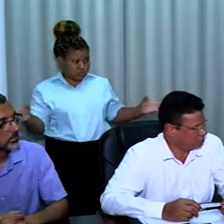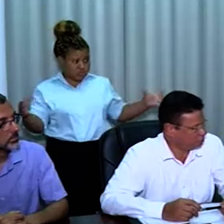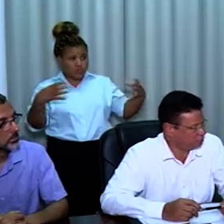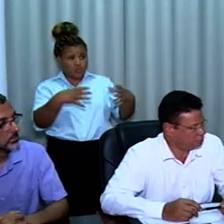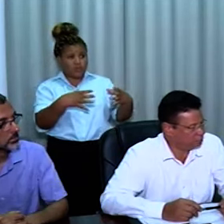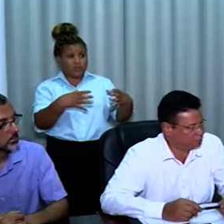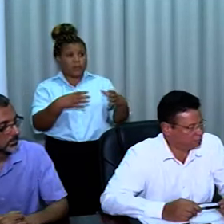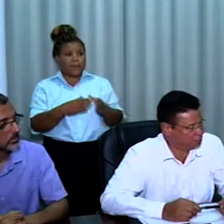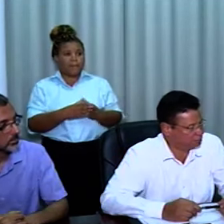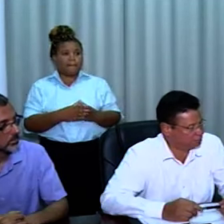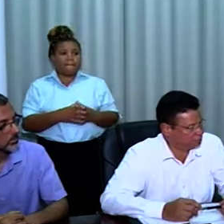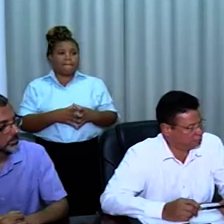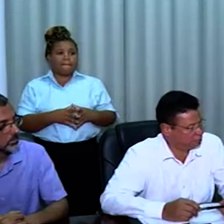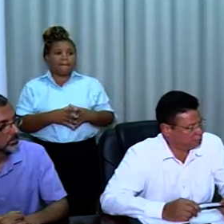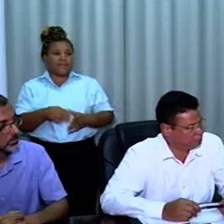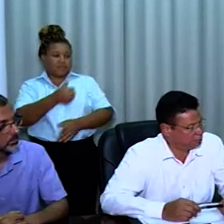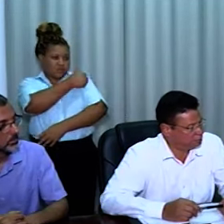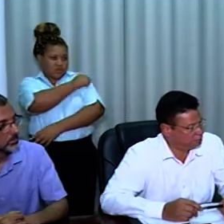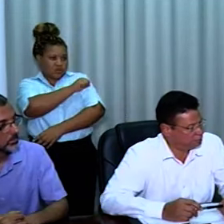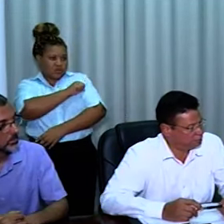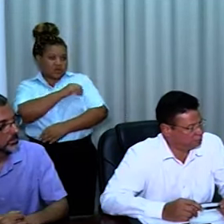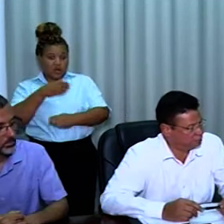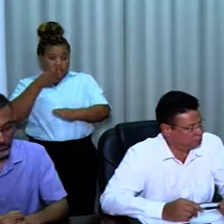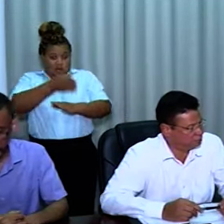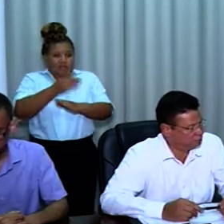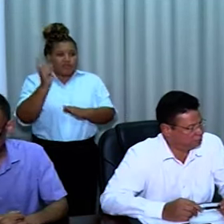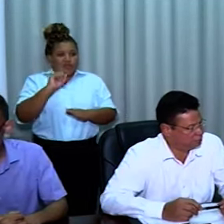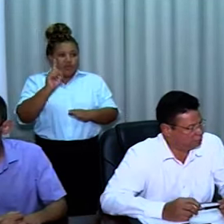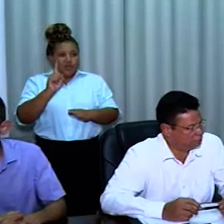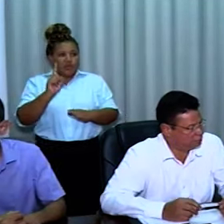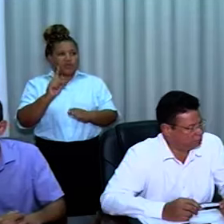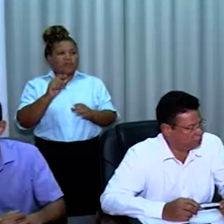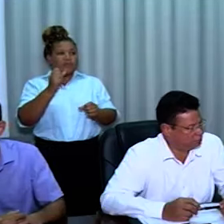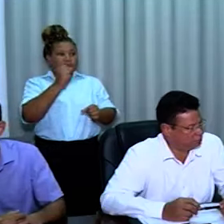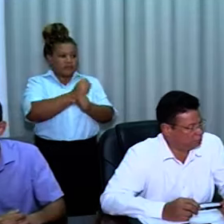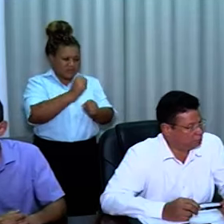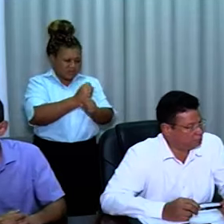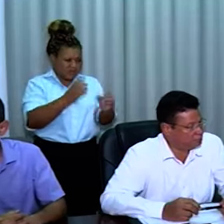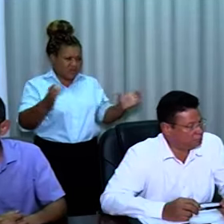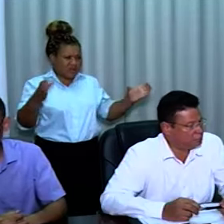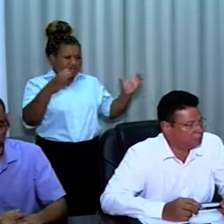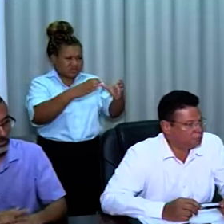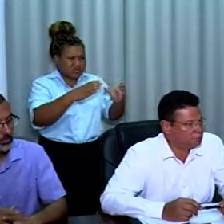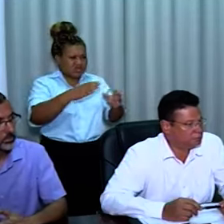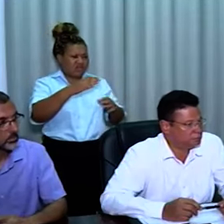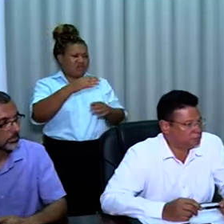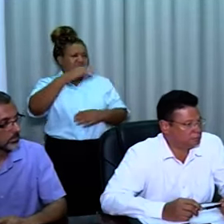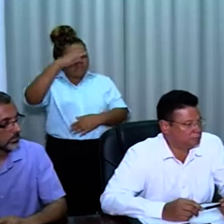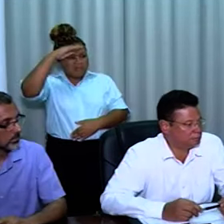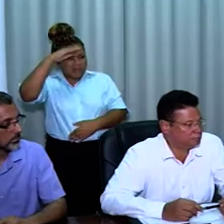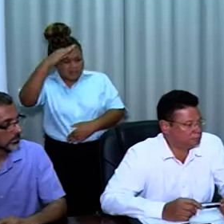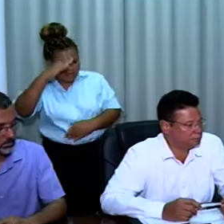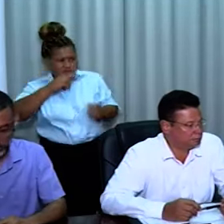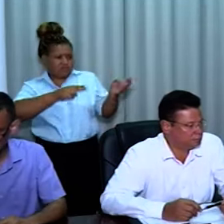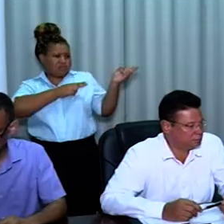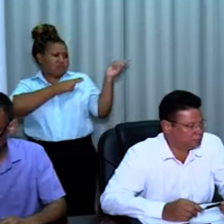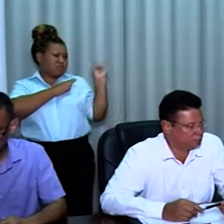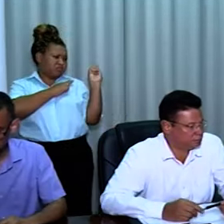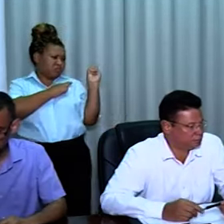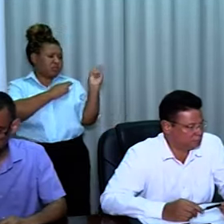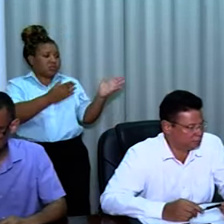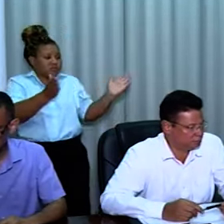health on appelle ça. OK, nous peut travailler avec les autres partenaires, la police, avec SPDF, avec tous les autres partenaires pour nous mobiliser. Normalement les choses comme ça, nous sommes